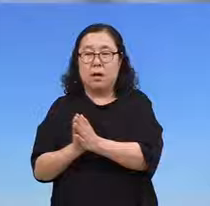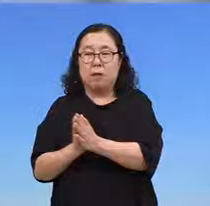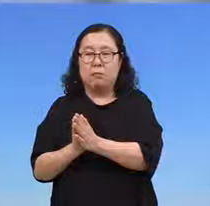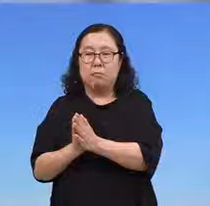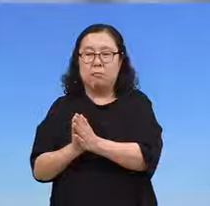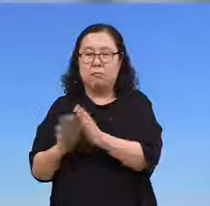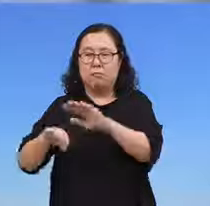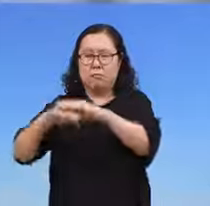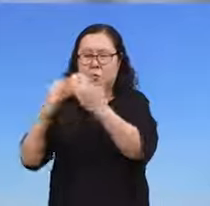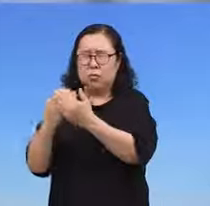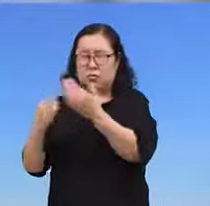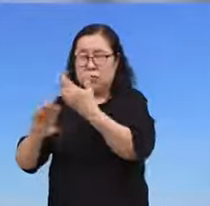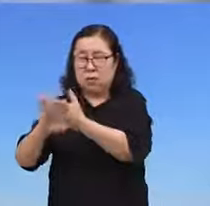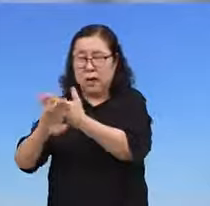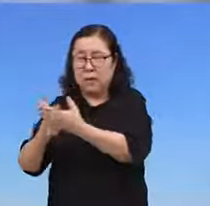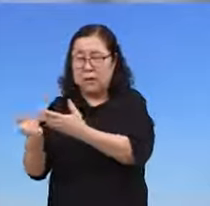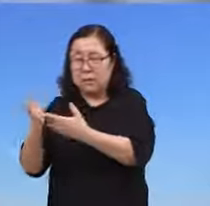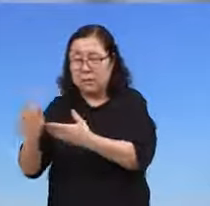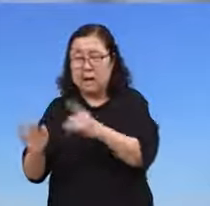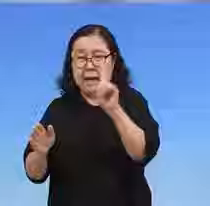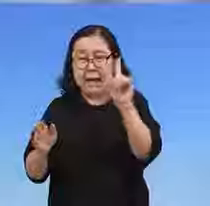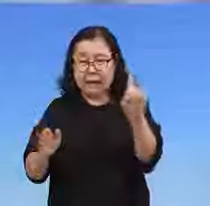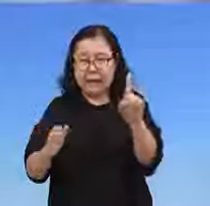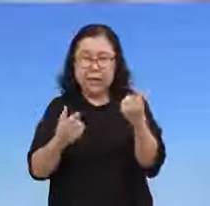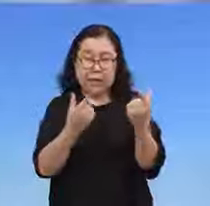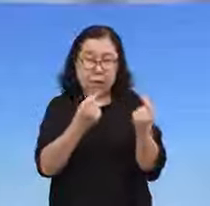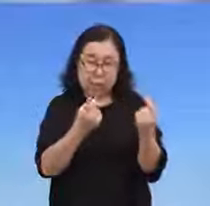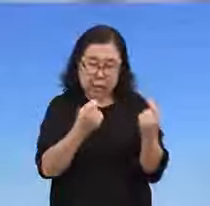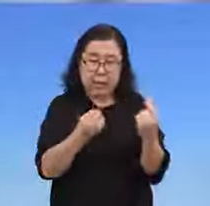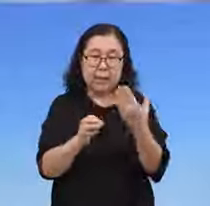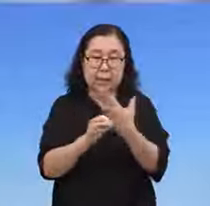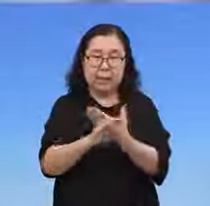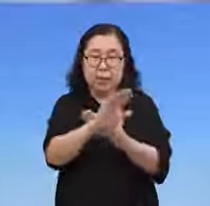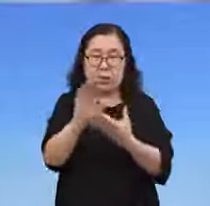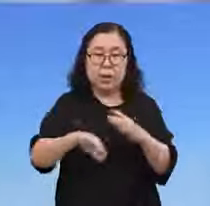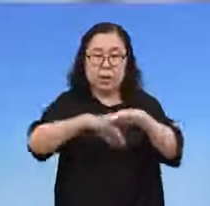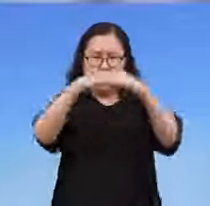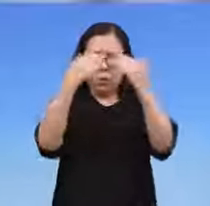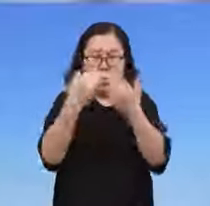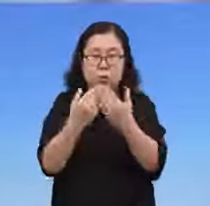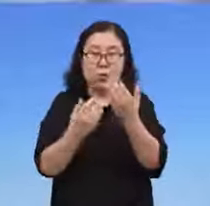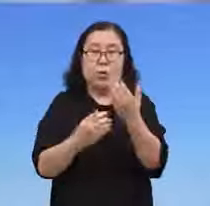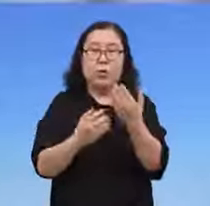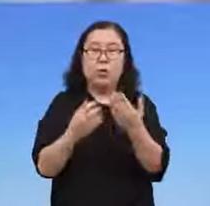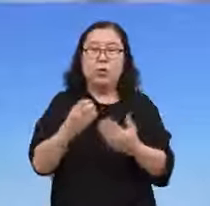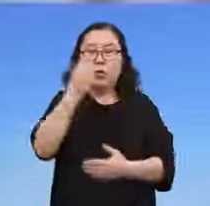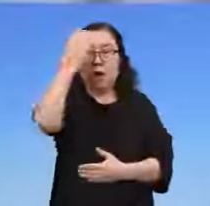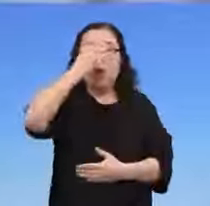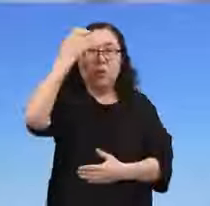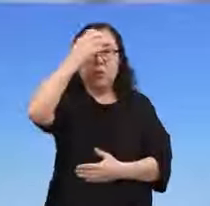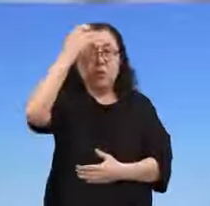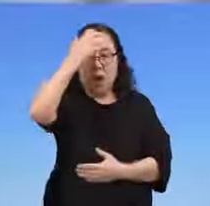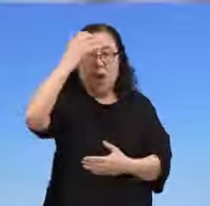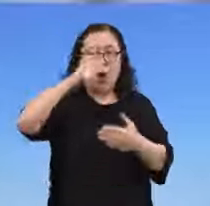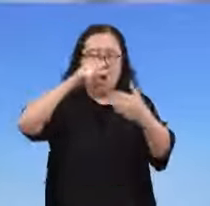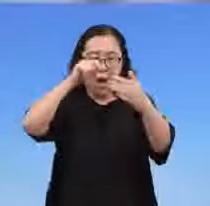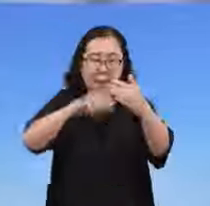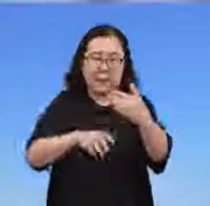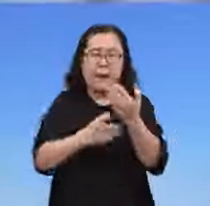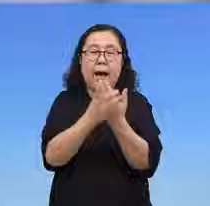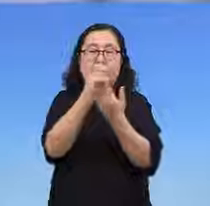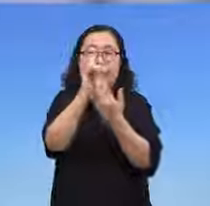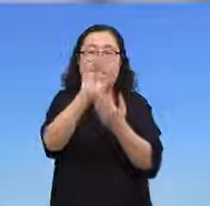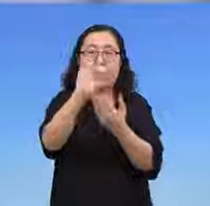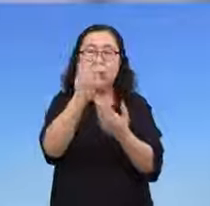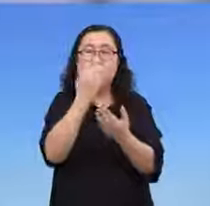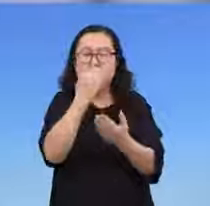있는, 이게 교회라고 한다면 저와 여러분 모두가 다 능력의 원천 되시는 성령님이 인도하시는 기도가